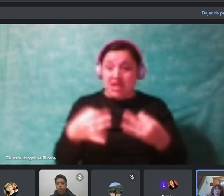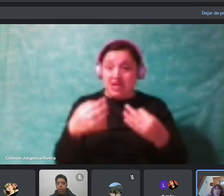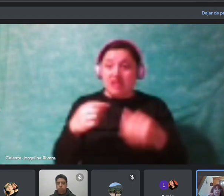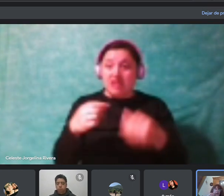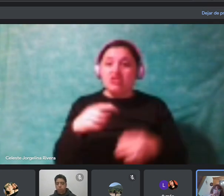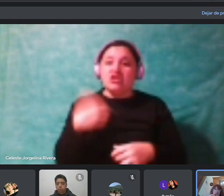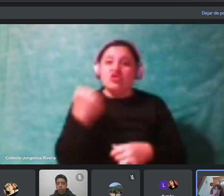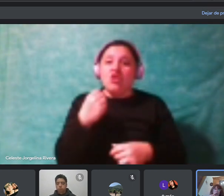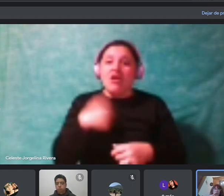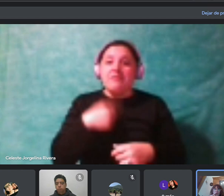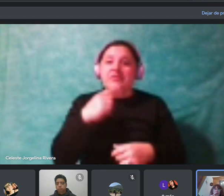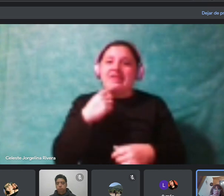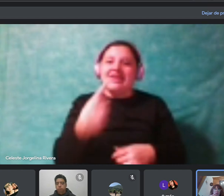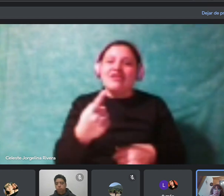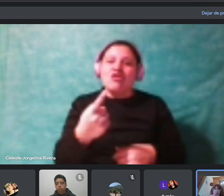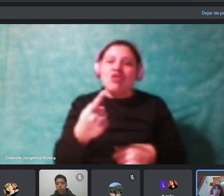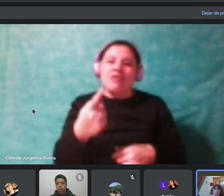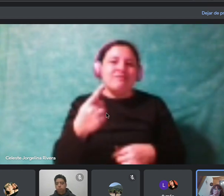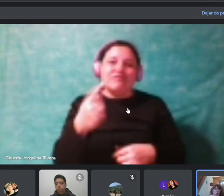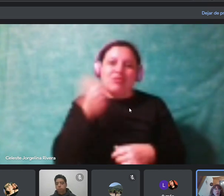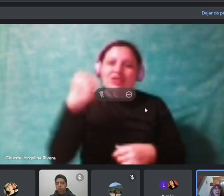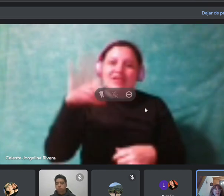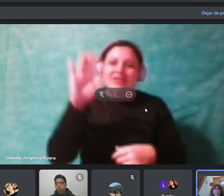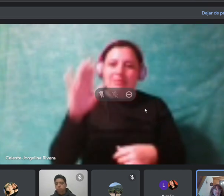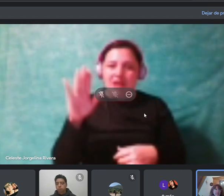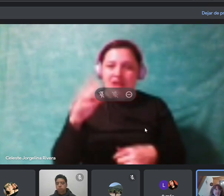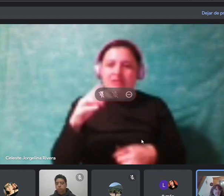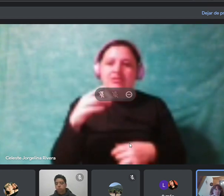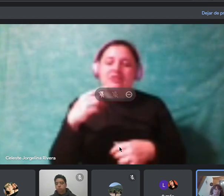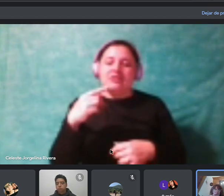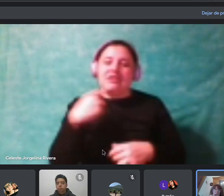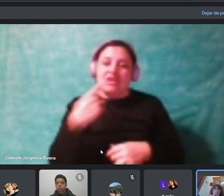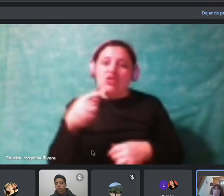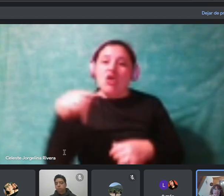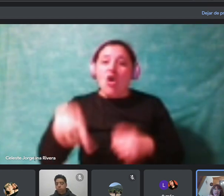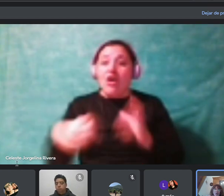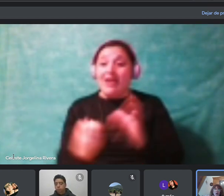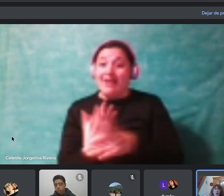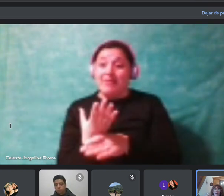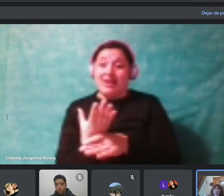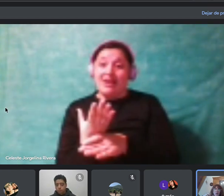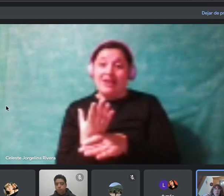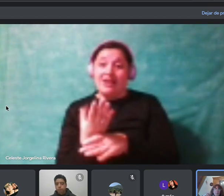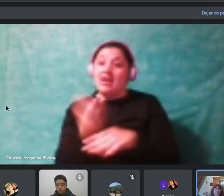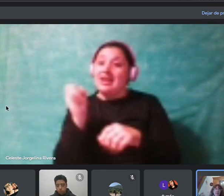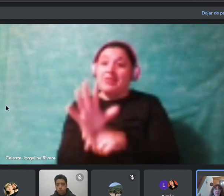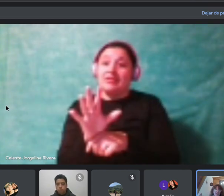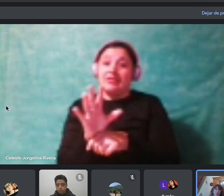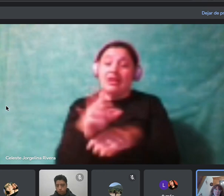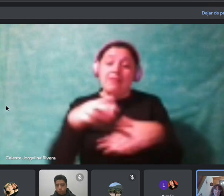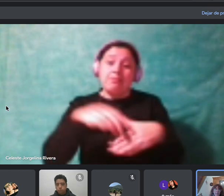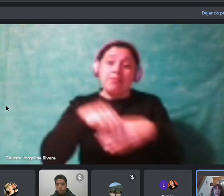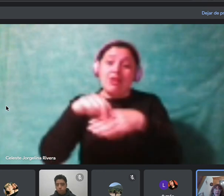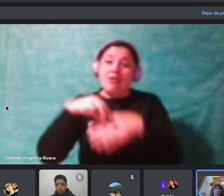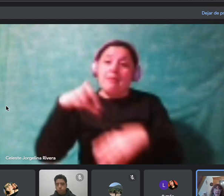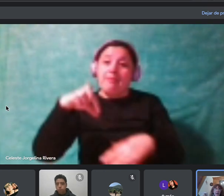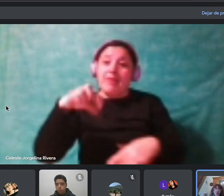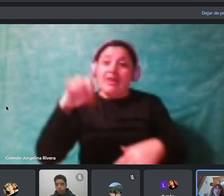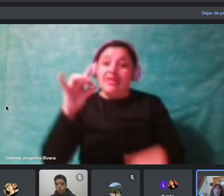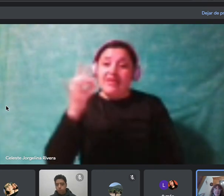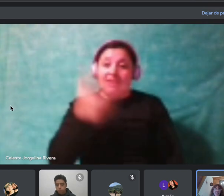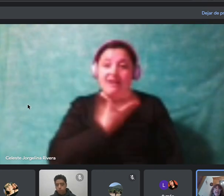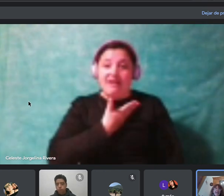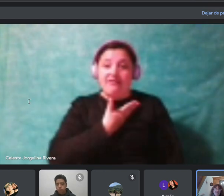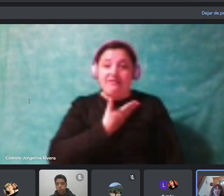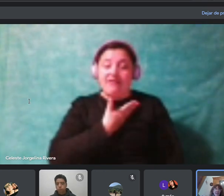Yo les mandé hoy a la mañana, si no fíjense, un PDF con